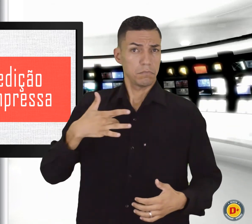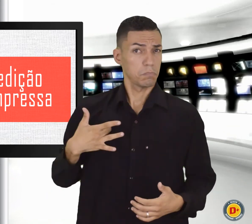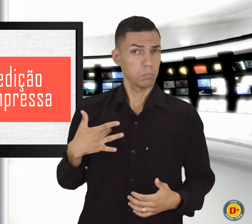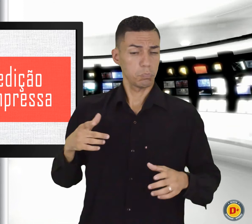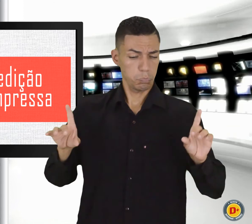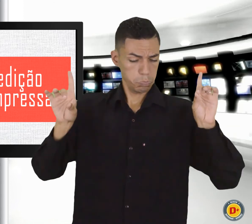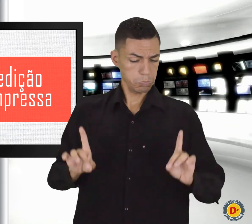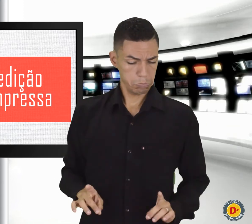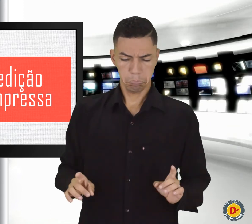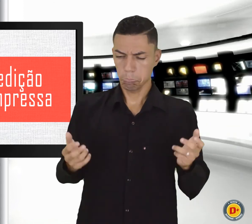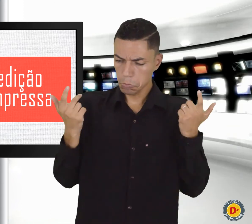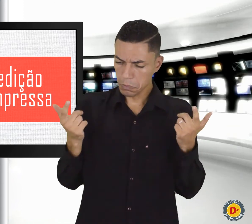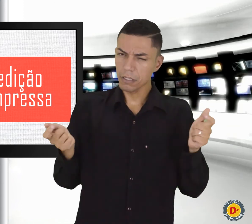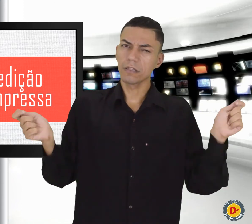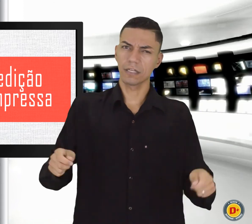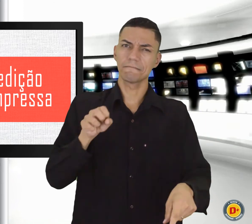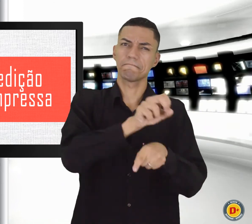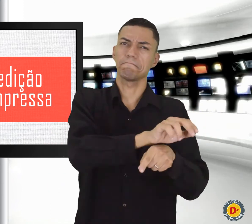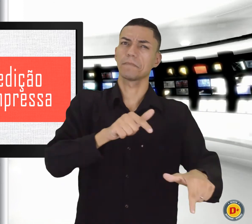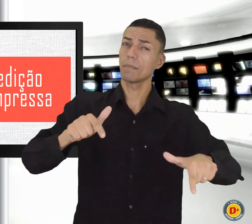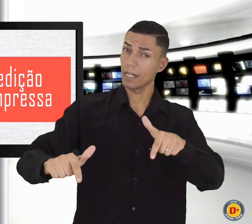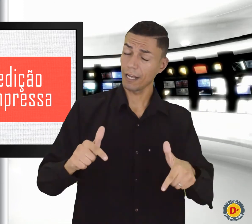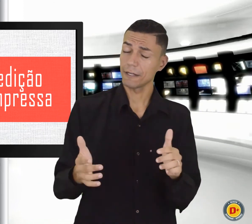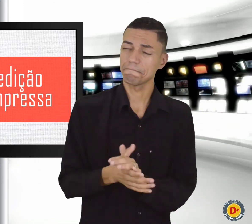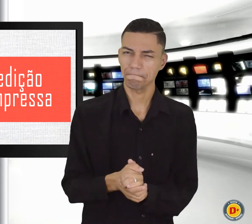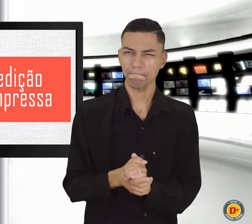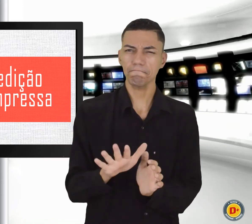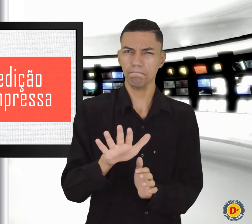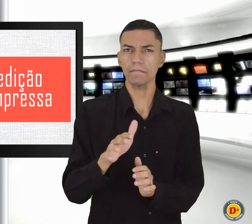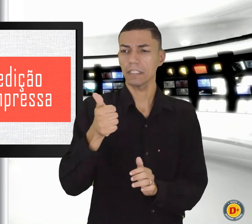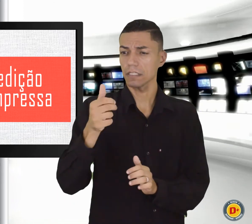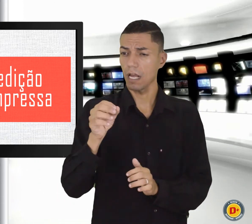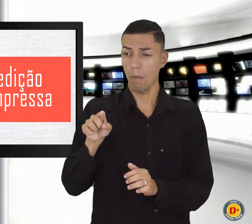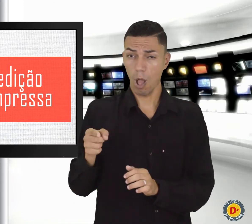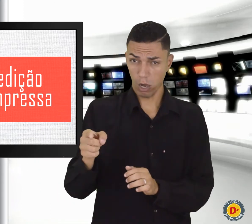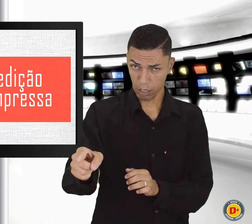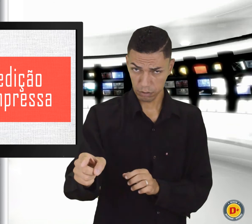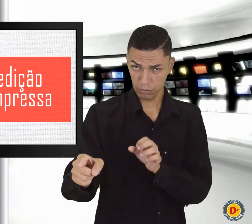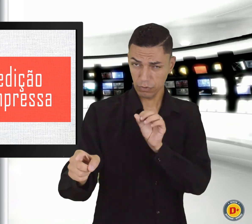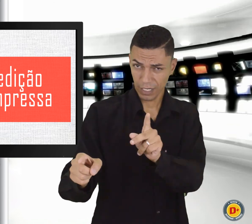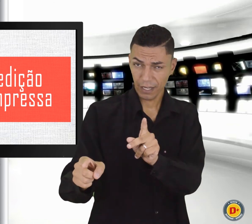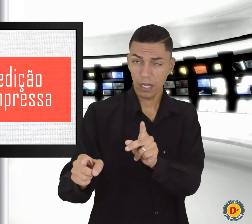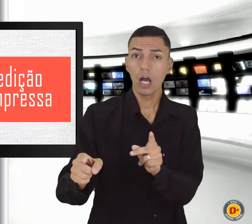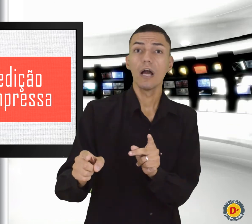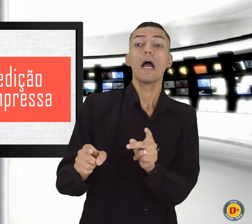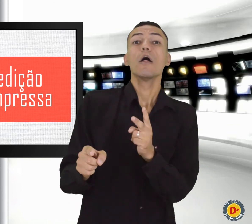Desses 10 milhões, 2 milhões já estão no mercado de trabalho, tanto formal como